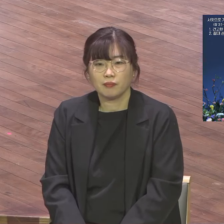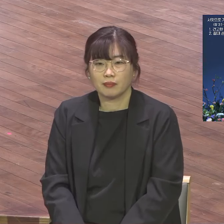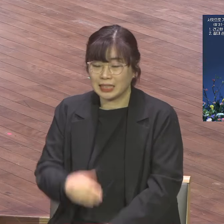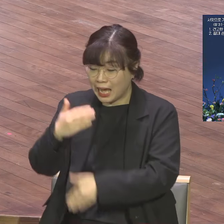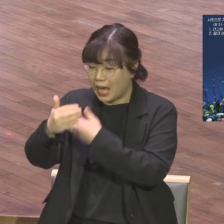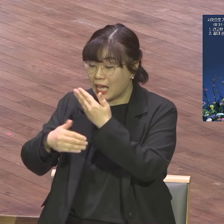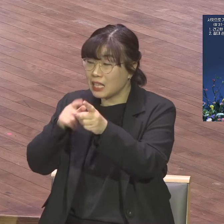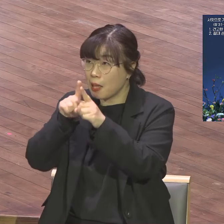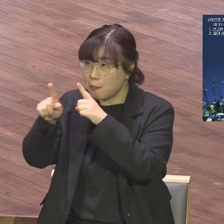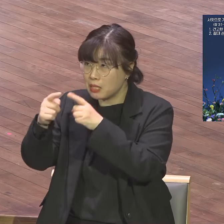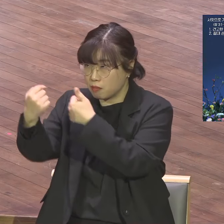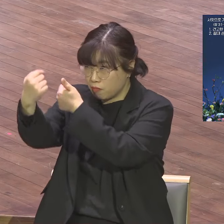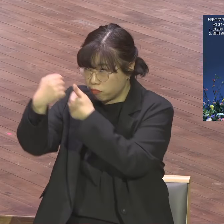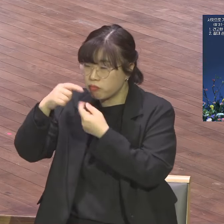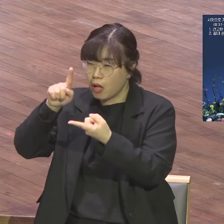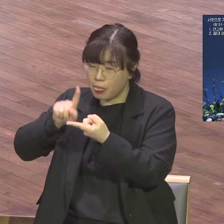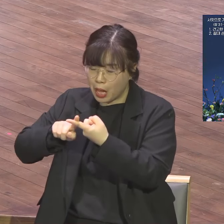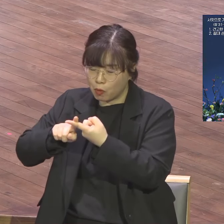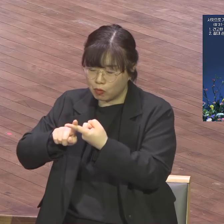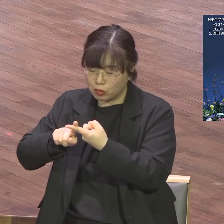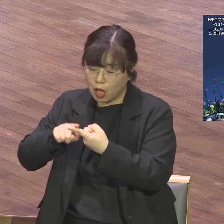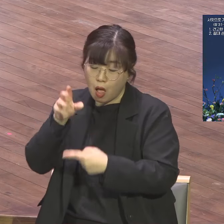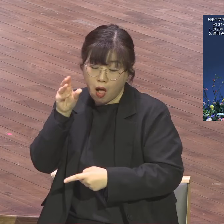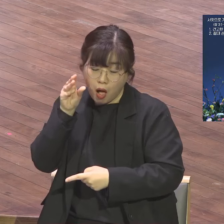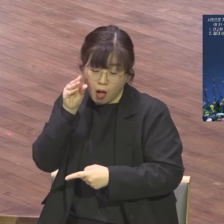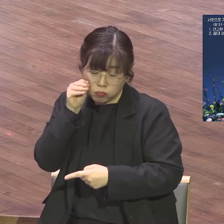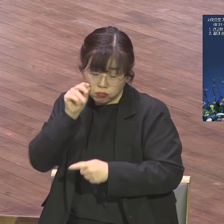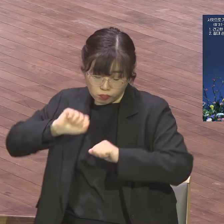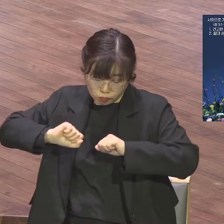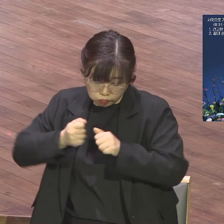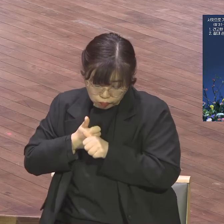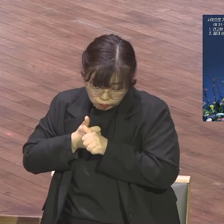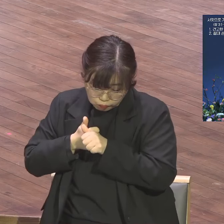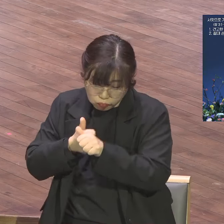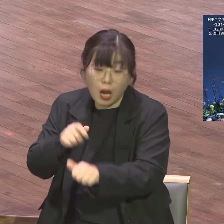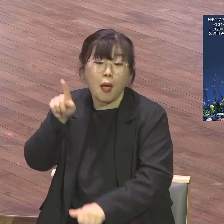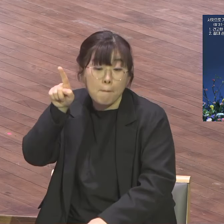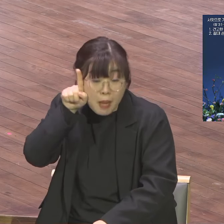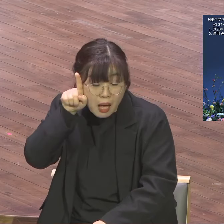치유가 되고 회복되고 뭐요? 풍성한 삶을 살게 하죠.